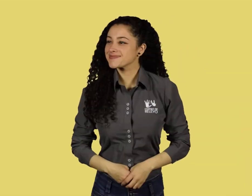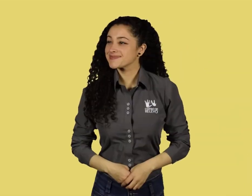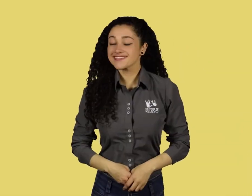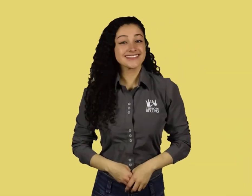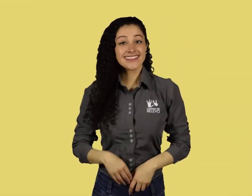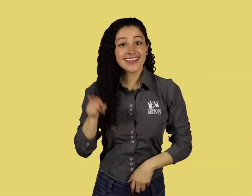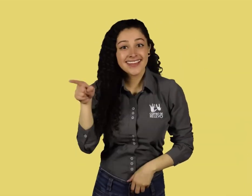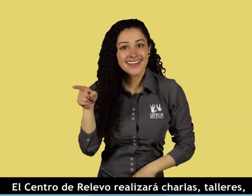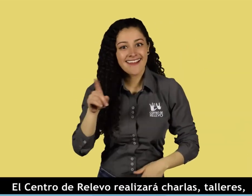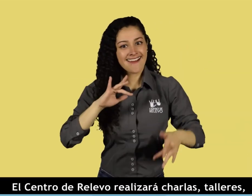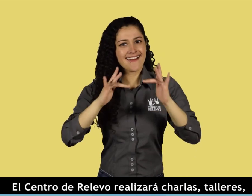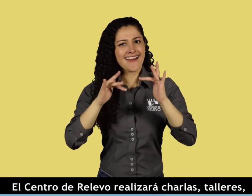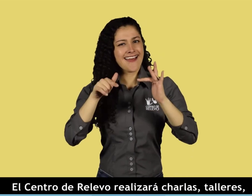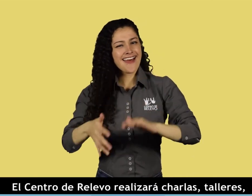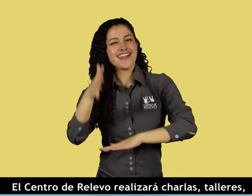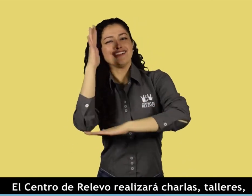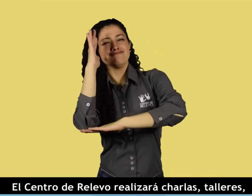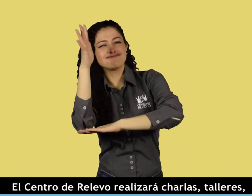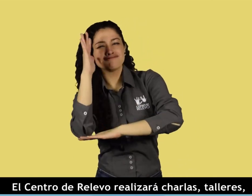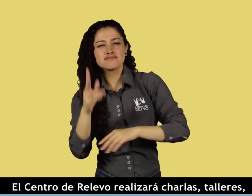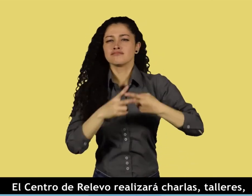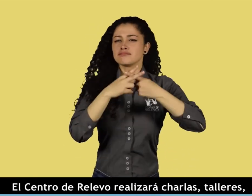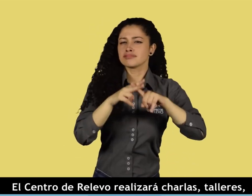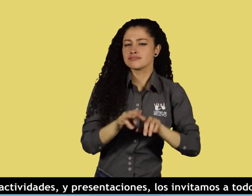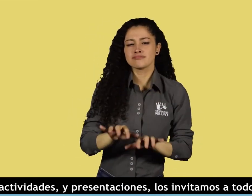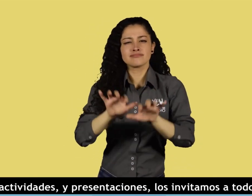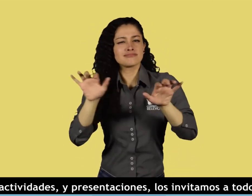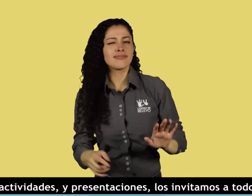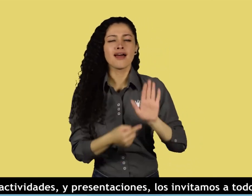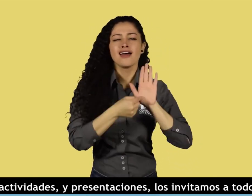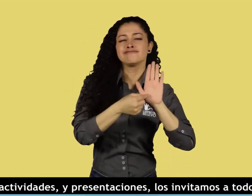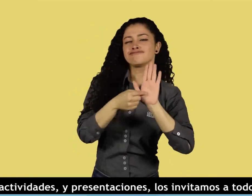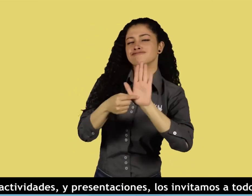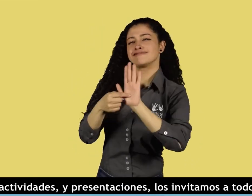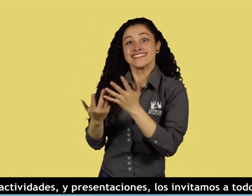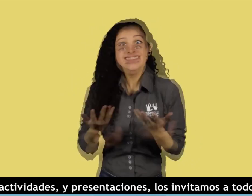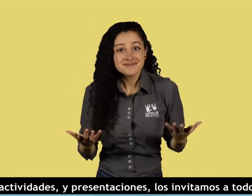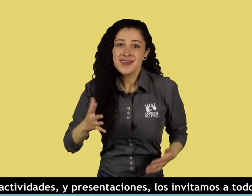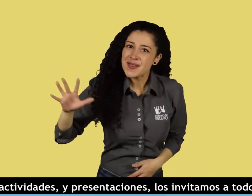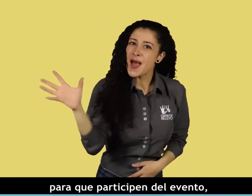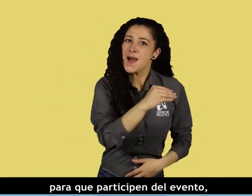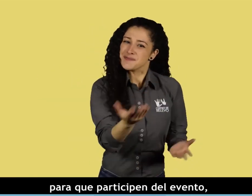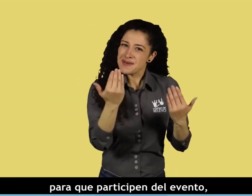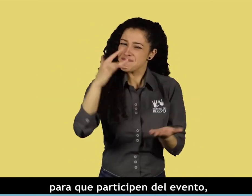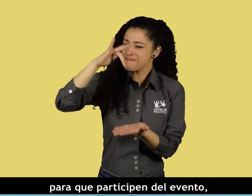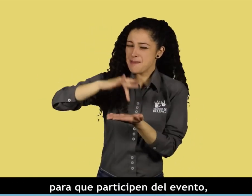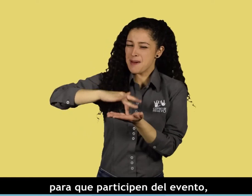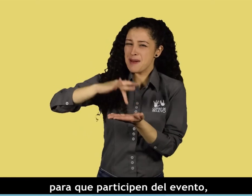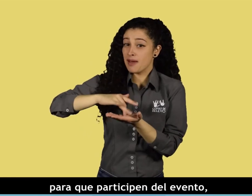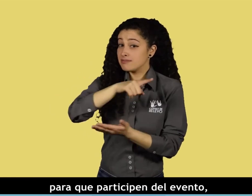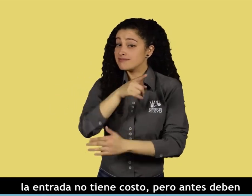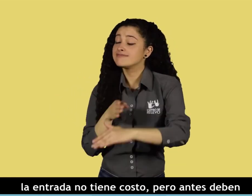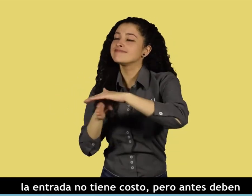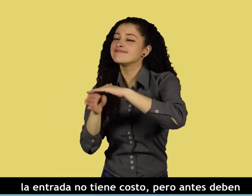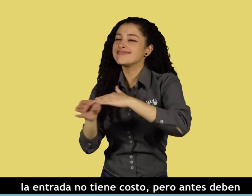El centro de relevo realizará charlas, talleres, actividades y presentaciones. Los invitamos a todos para que participen del